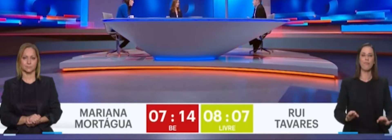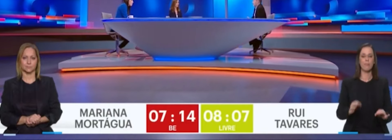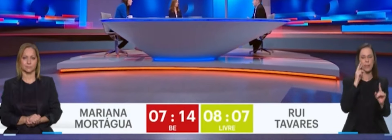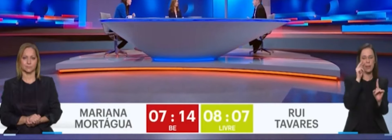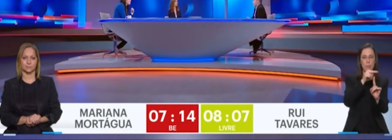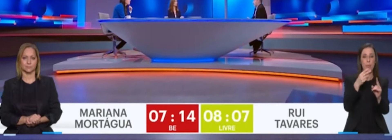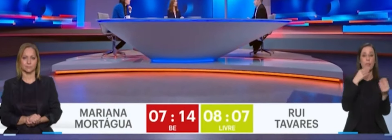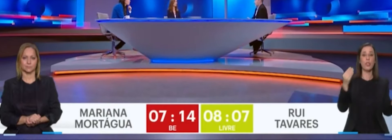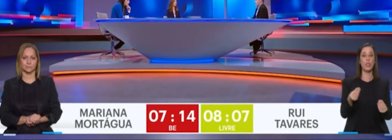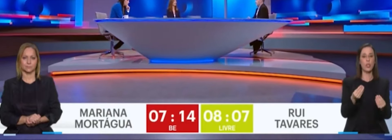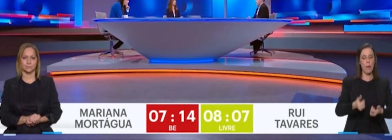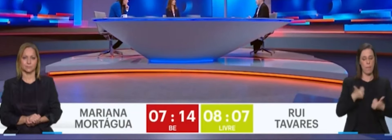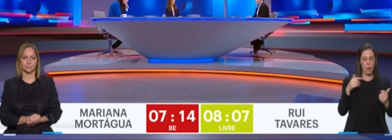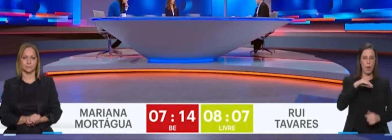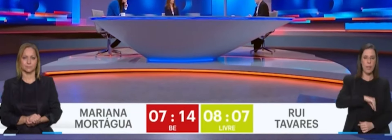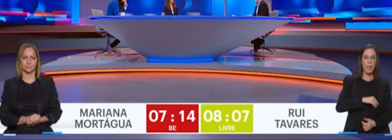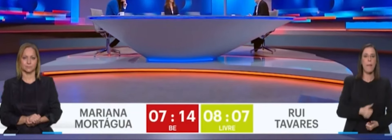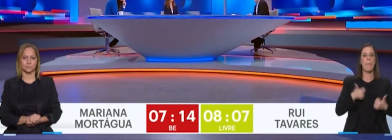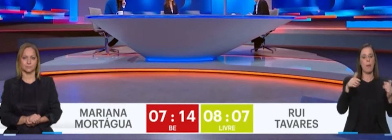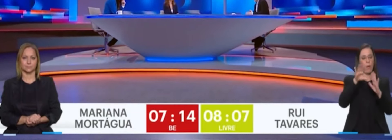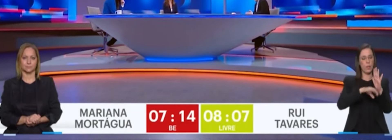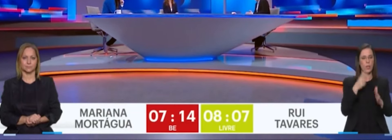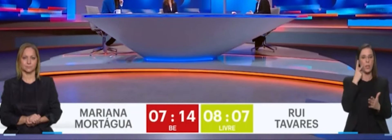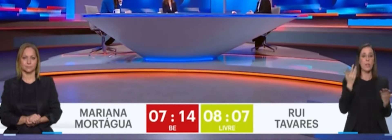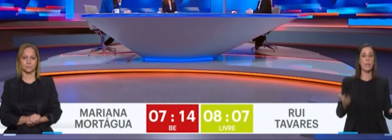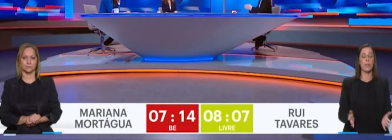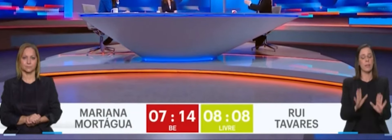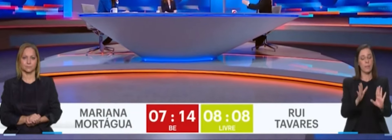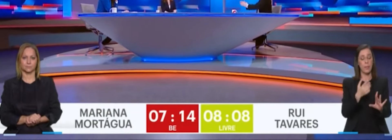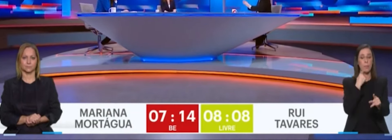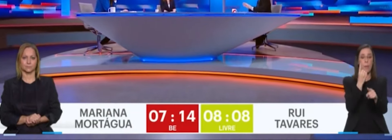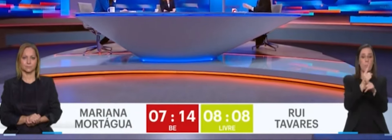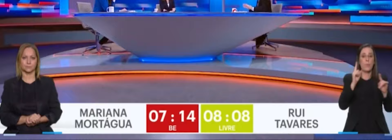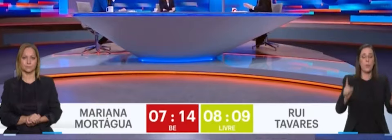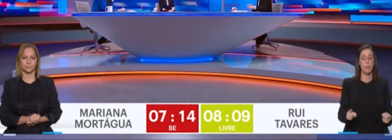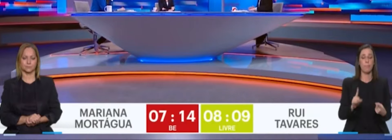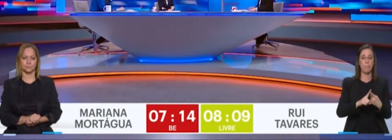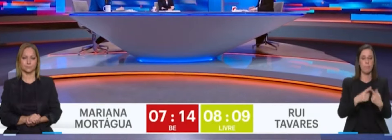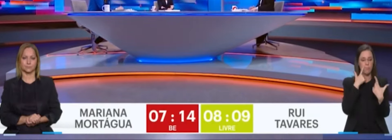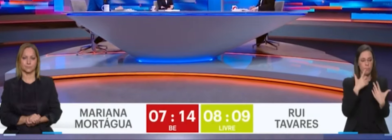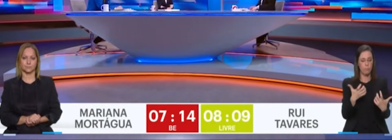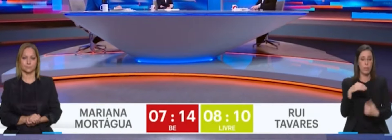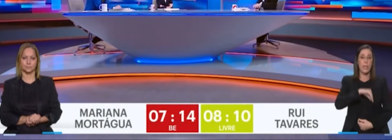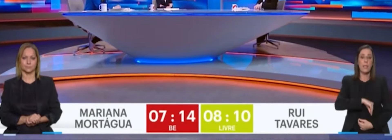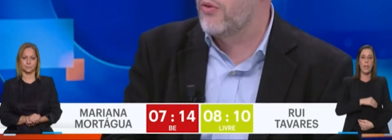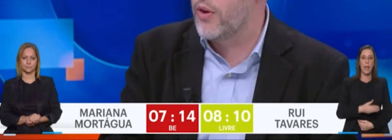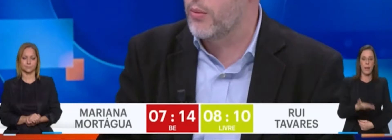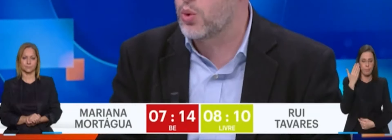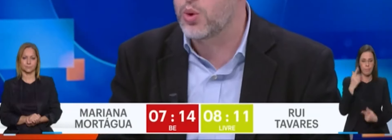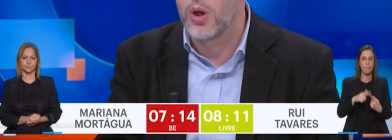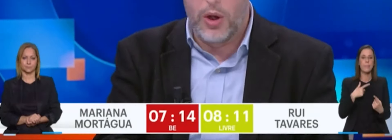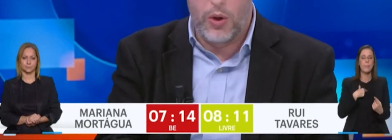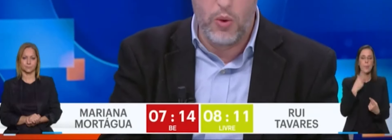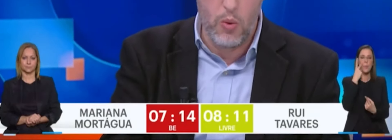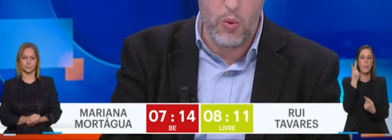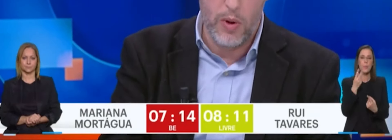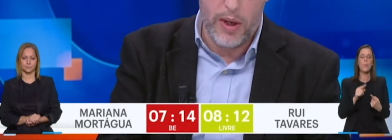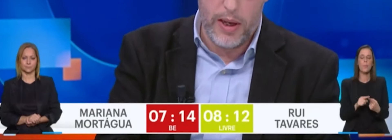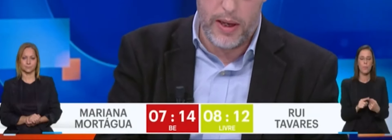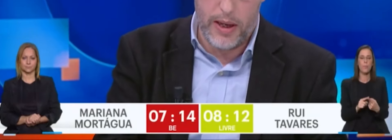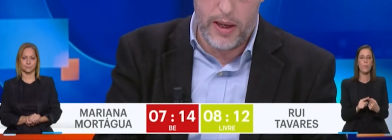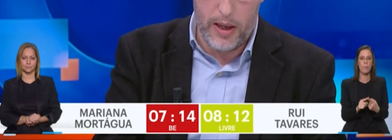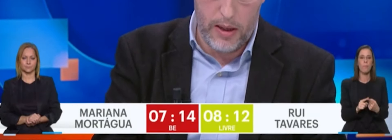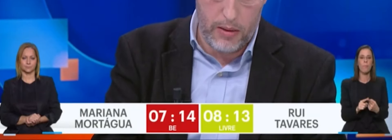perspectivas aos jovens de terem melhores salários e melhores condições de vida temos que entender o porquê um deles é evidente os melhores salários nós vivemos num